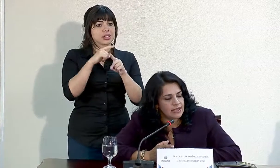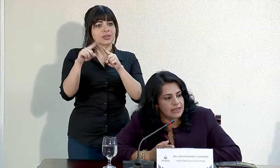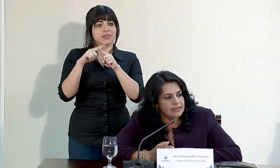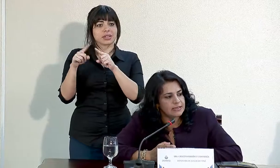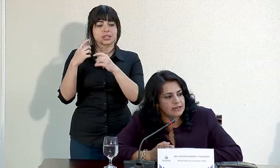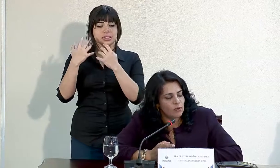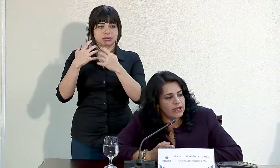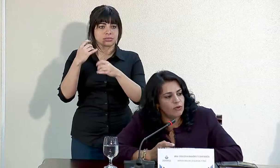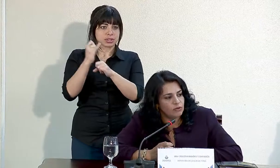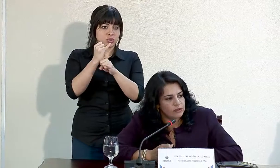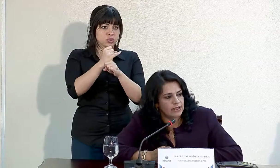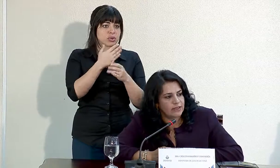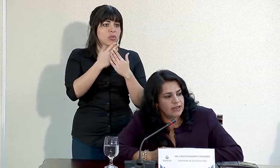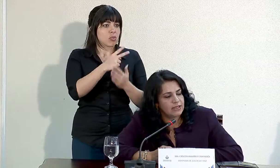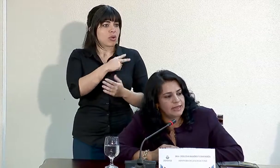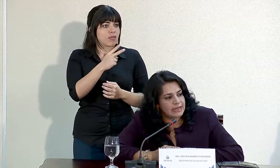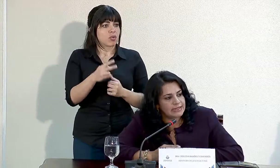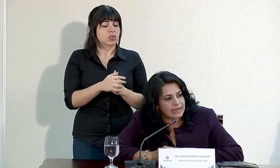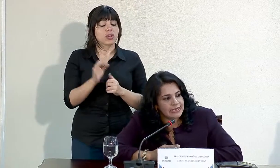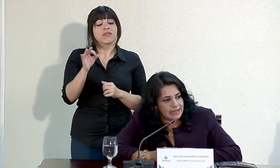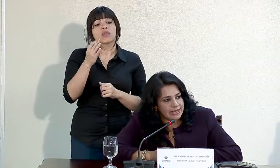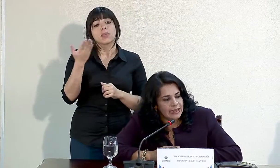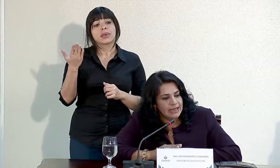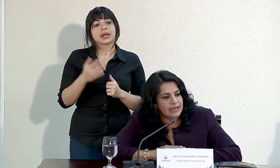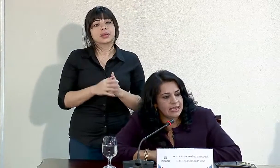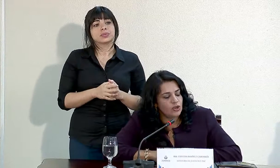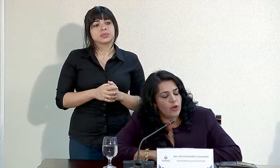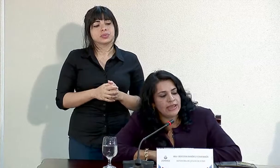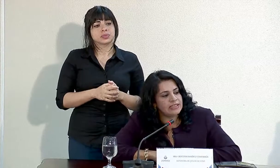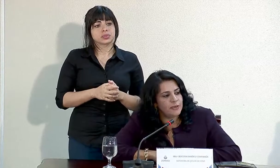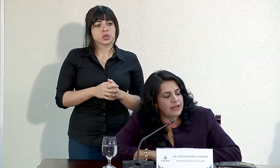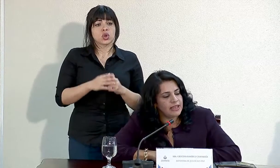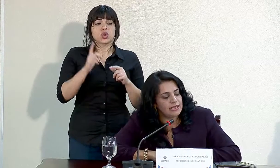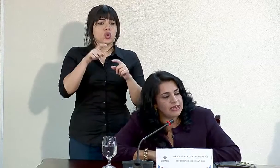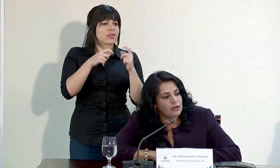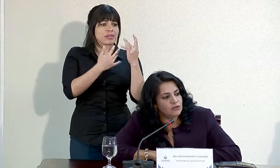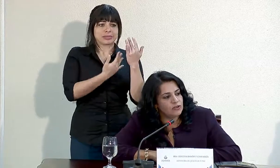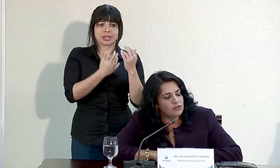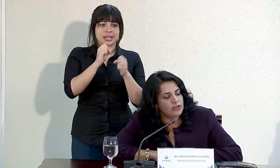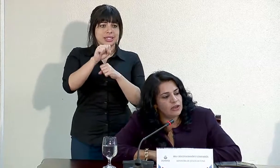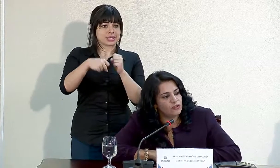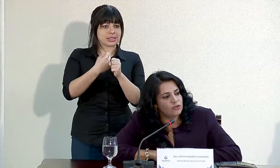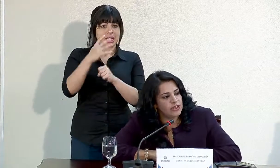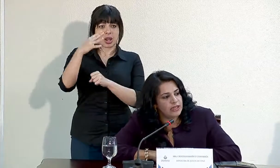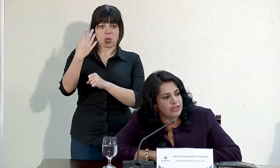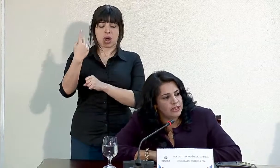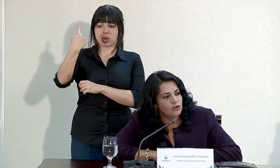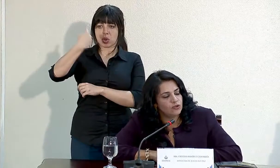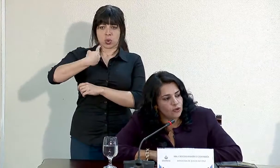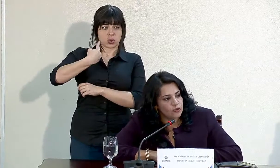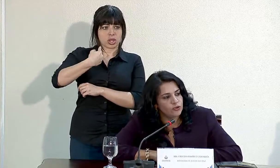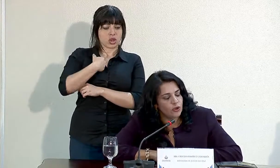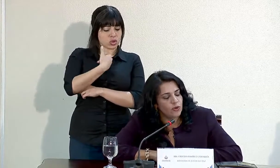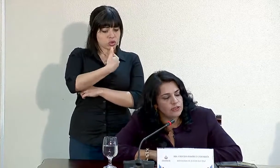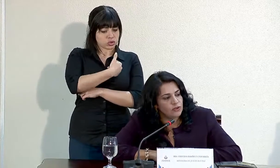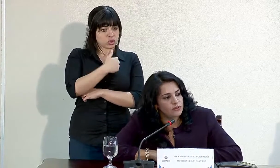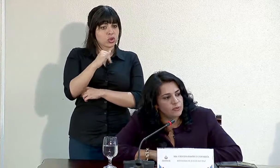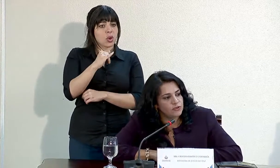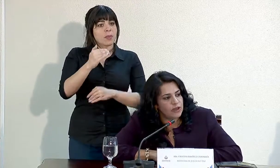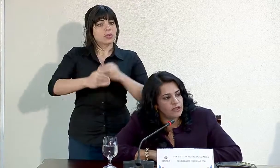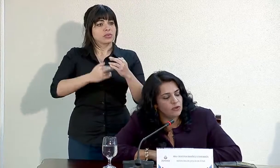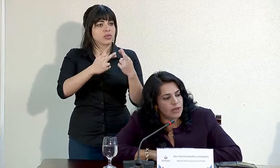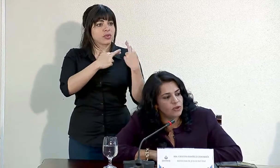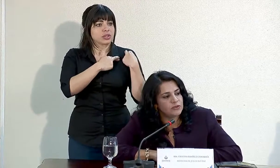diversas entidades de buena voluntad. De manera tal que no hay que esperar a que la Sala Constitucional nos ordene. Nosotros, como